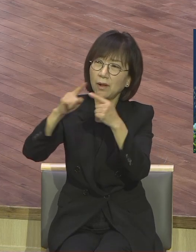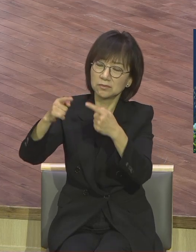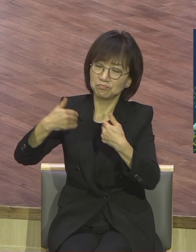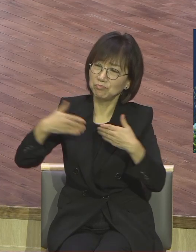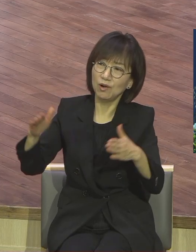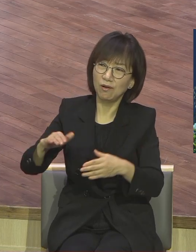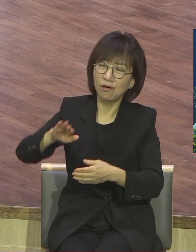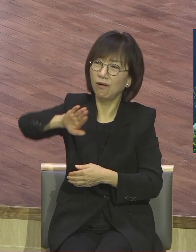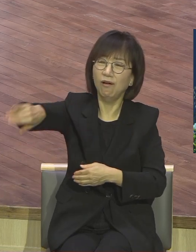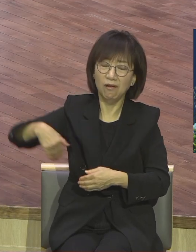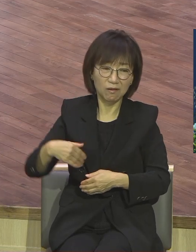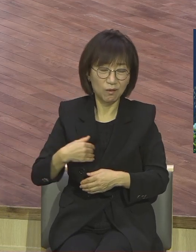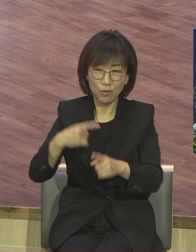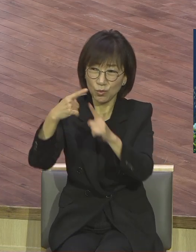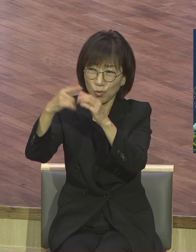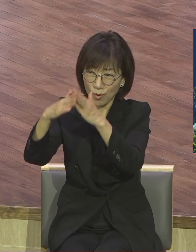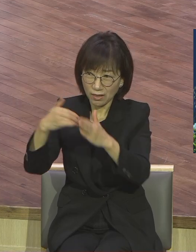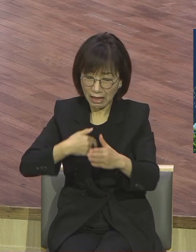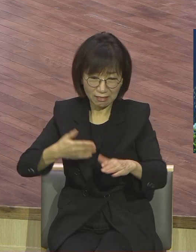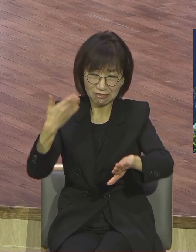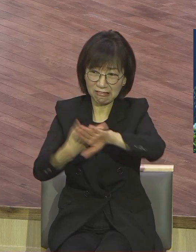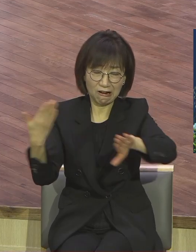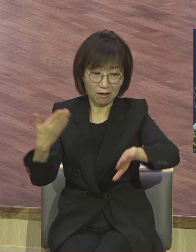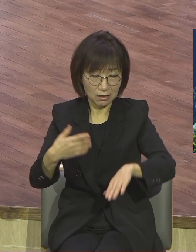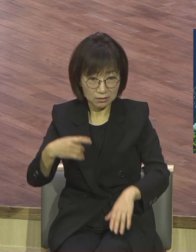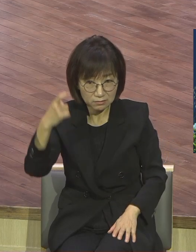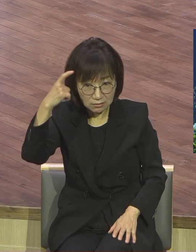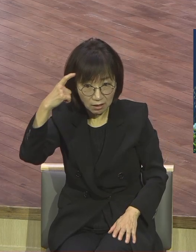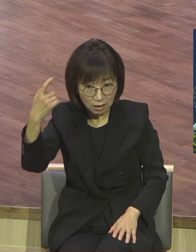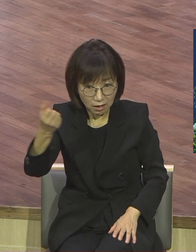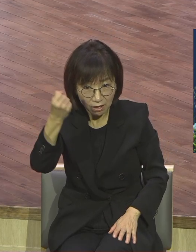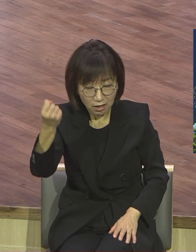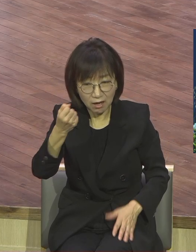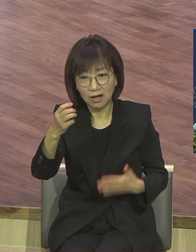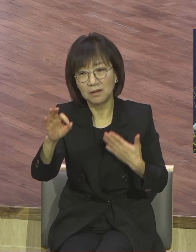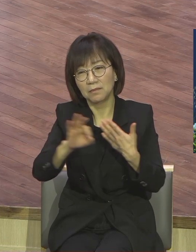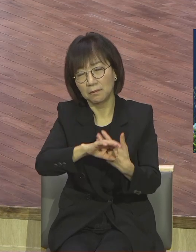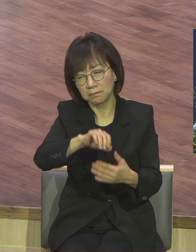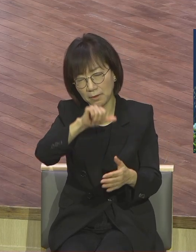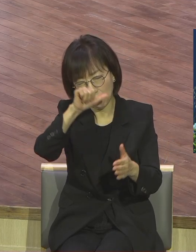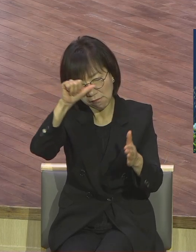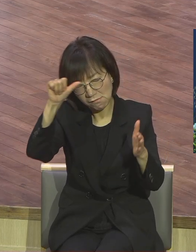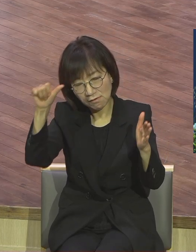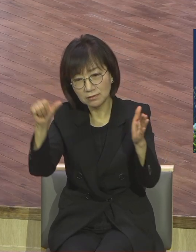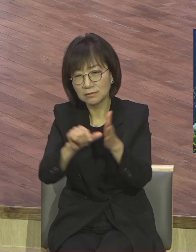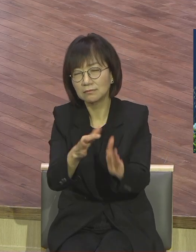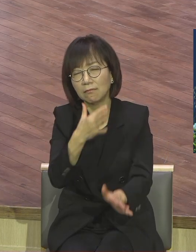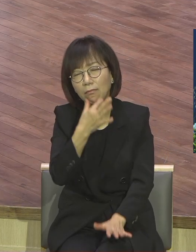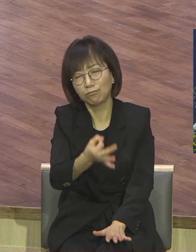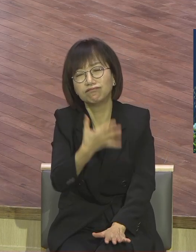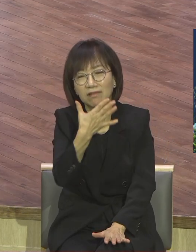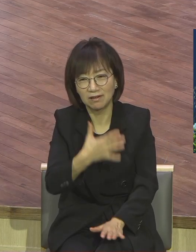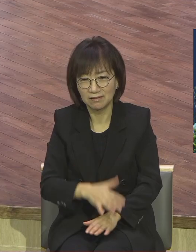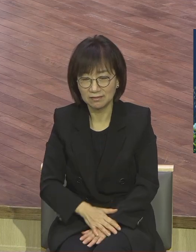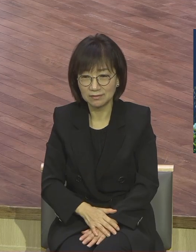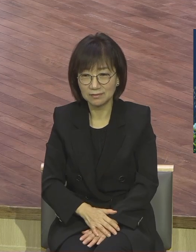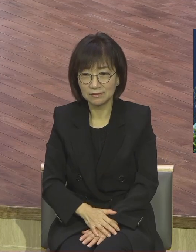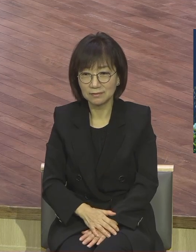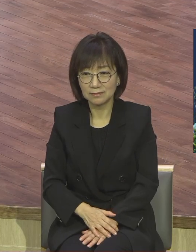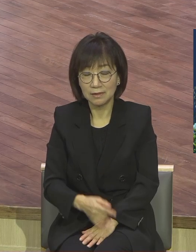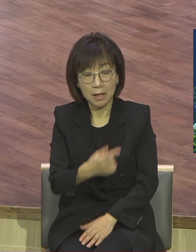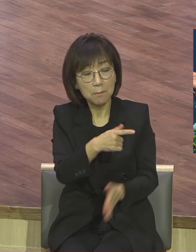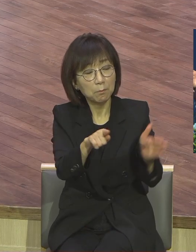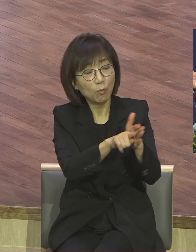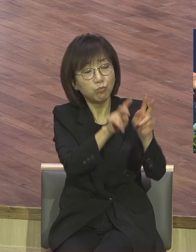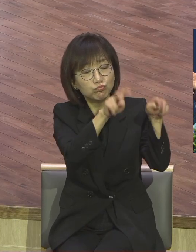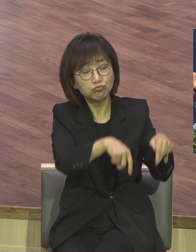나야. 그렇습니까? 그런 이중적인 생각 가지고 살면 평생에 행복하지 않아요. 불신자들은 행복해요.